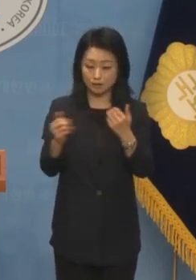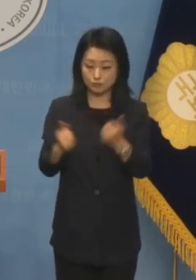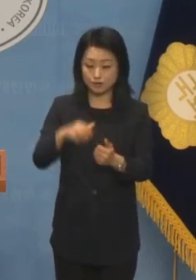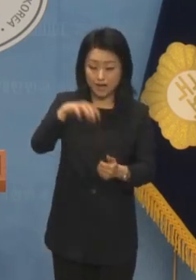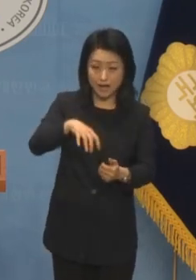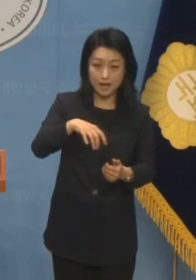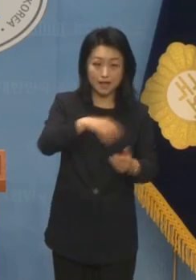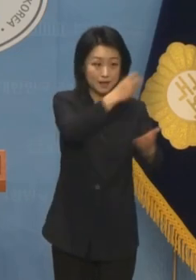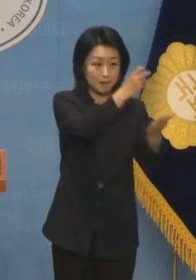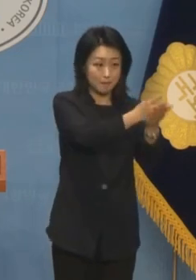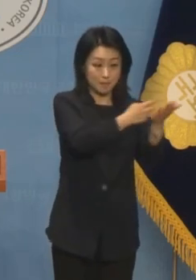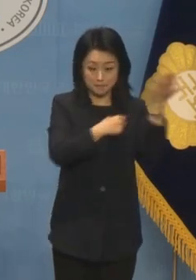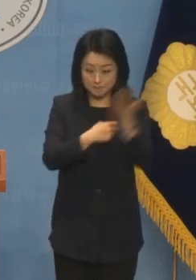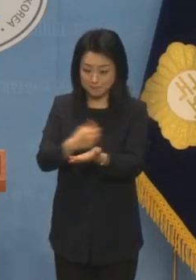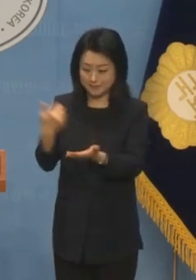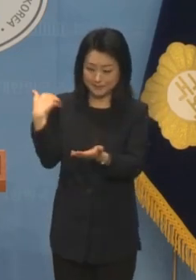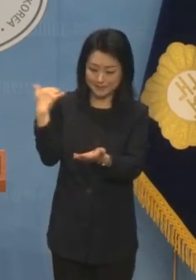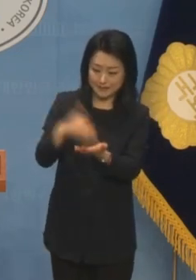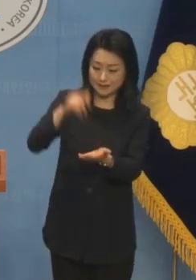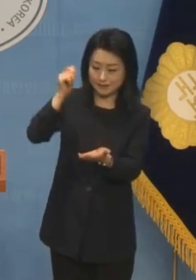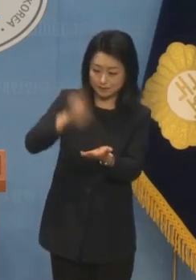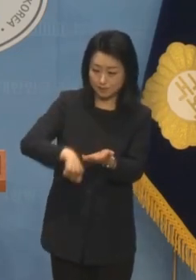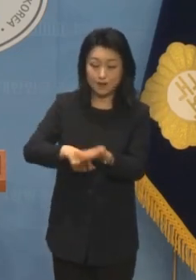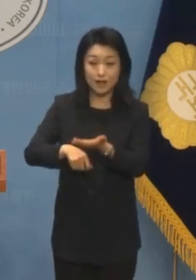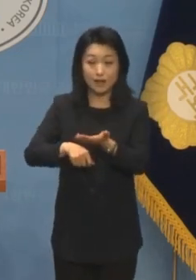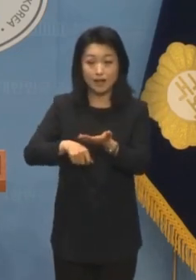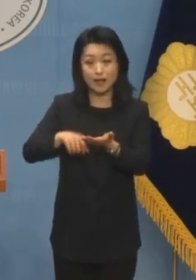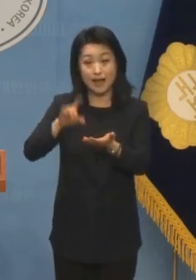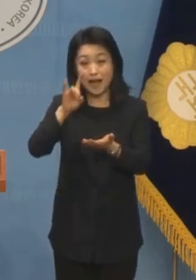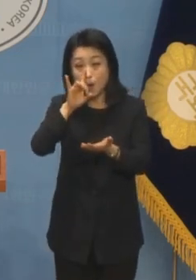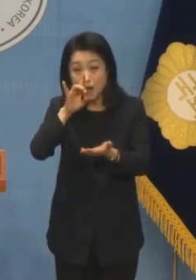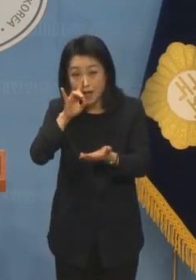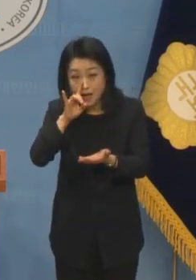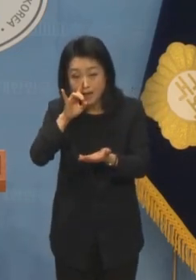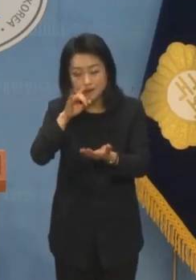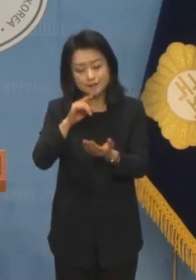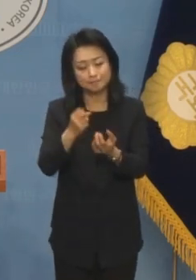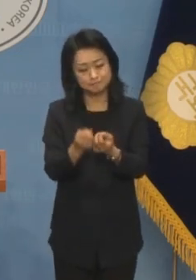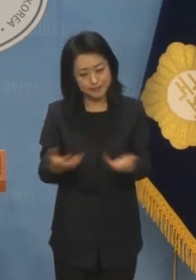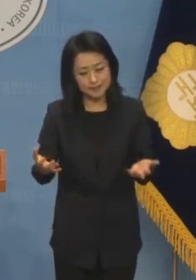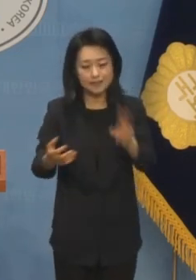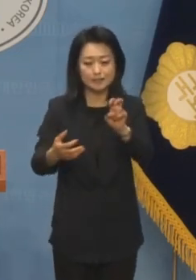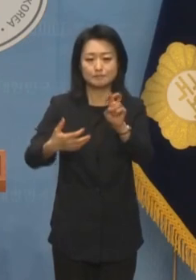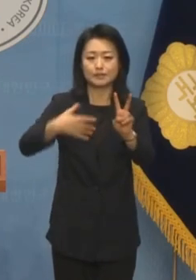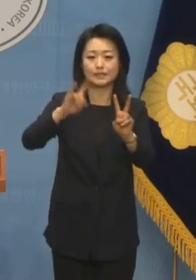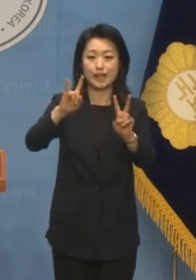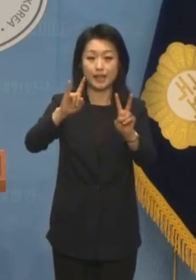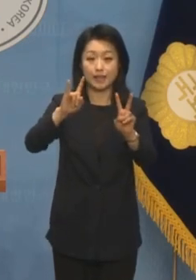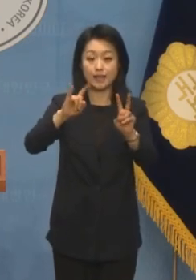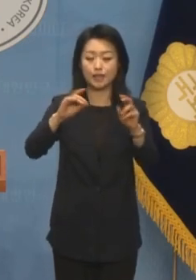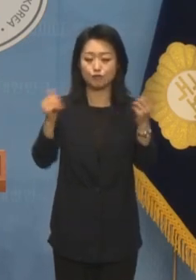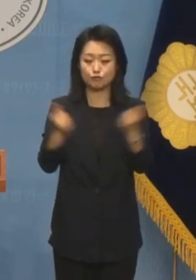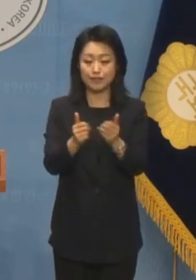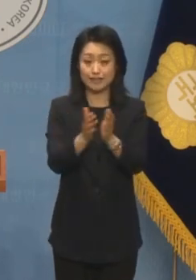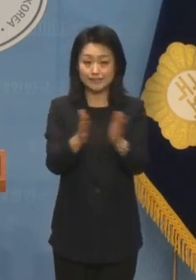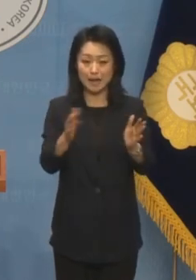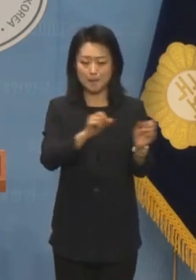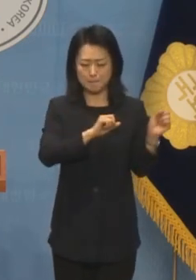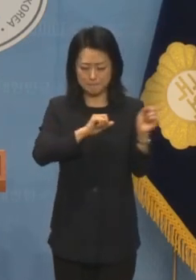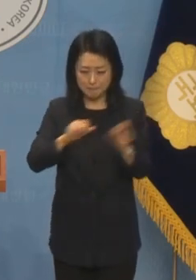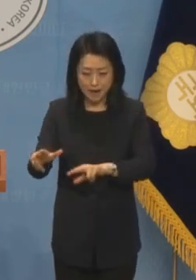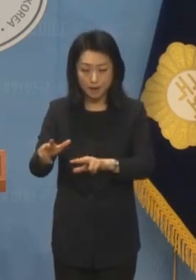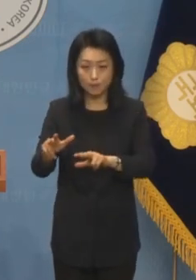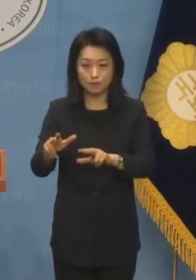민주당은 22대 국회가 개원하는 즉시 해병대원 특검법을 1호 법안으로 재추진할 겁니다. 국민들이